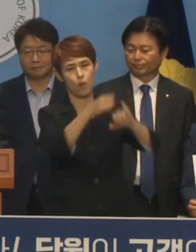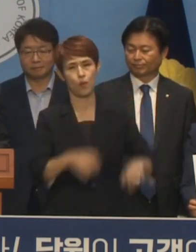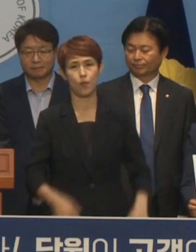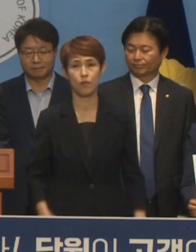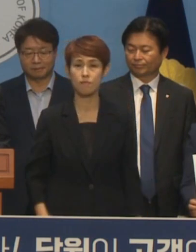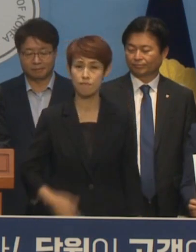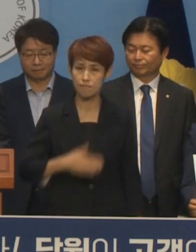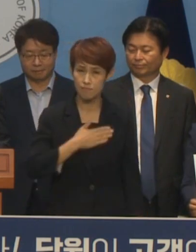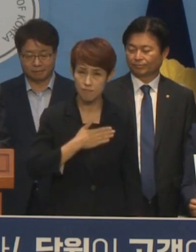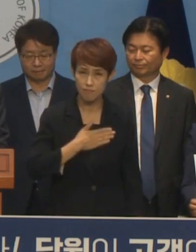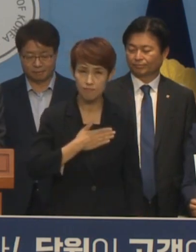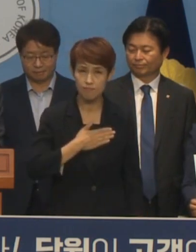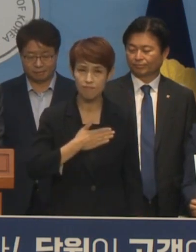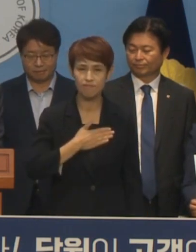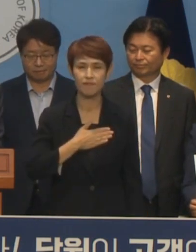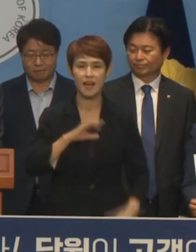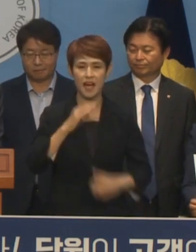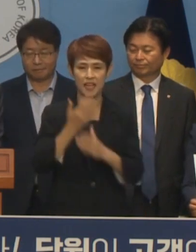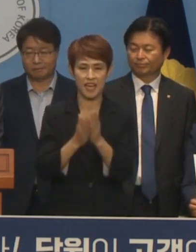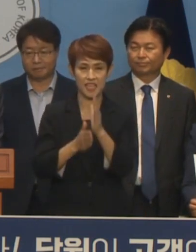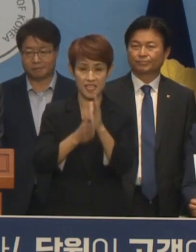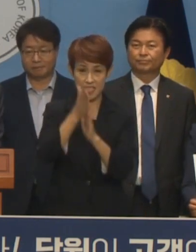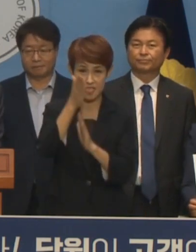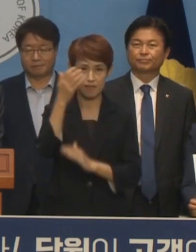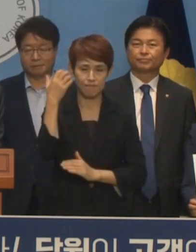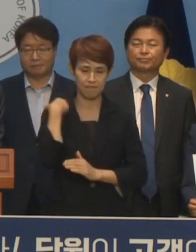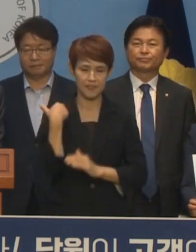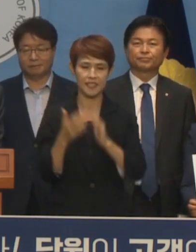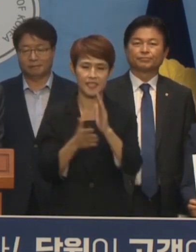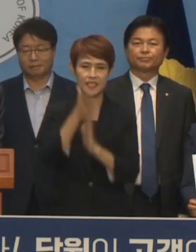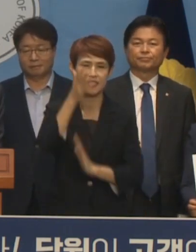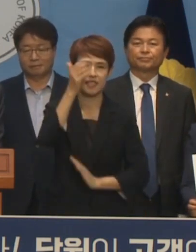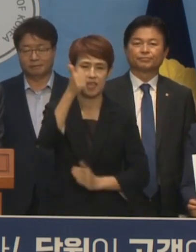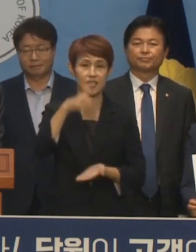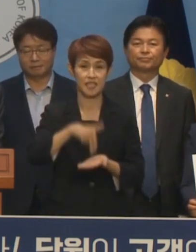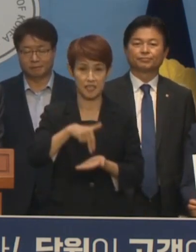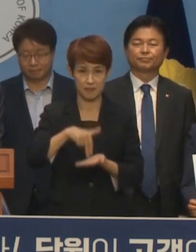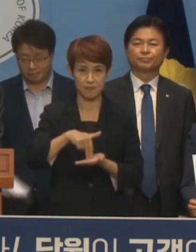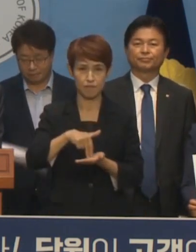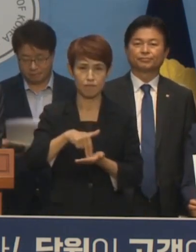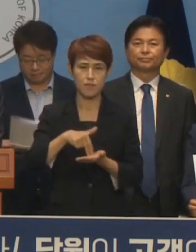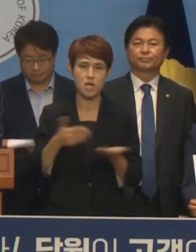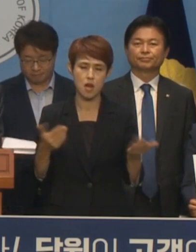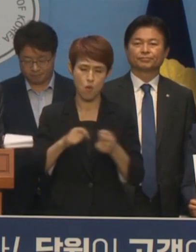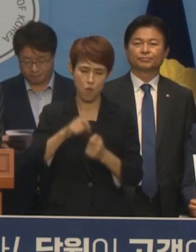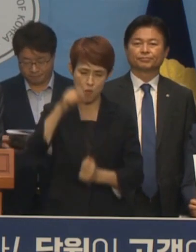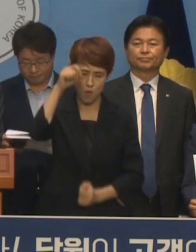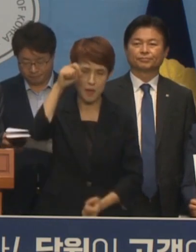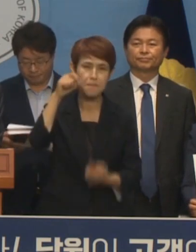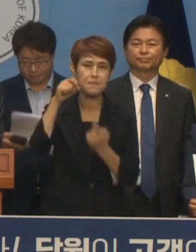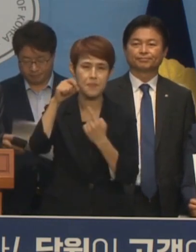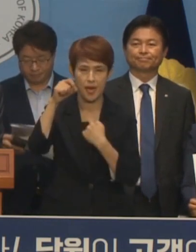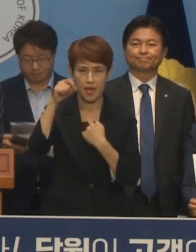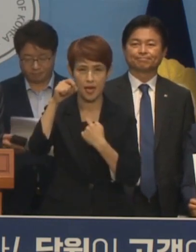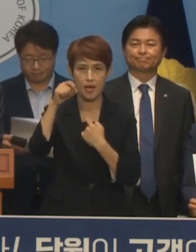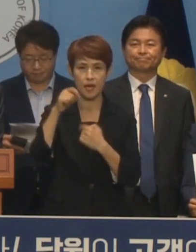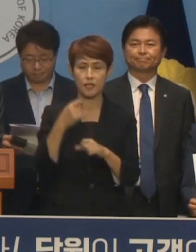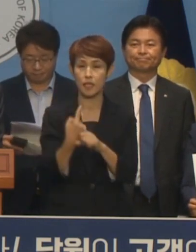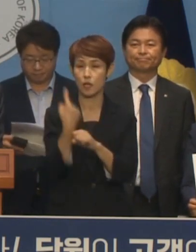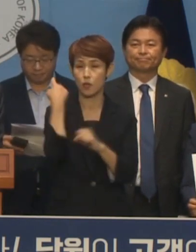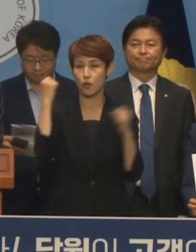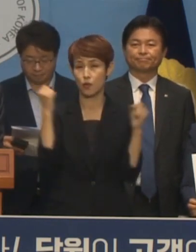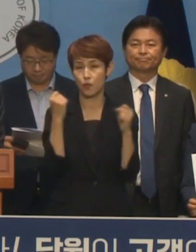저 최대호는 안양시를 책임지는 시장으로서 여러 일을 해왔습니다. 작년